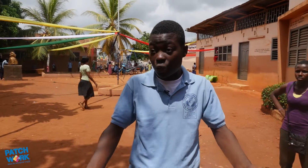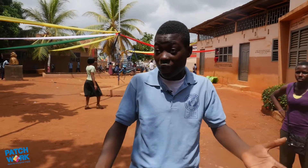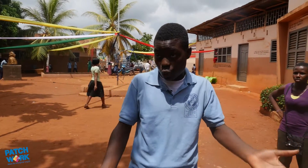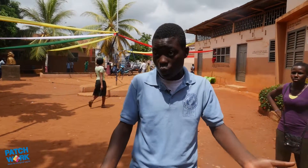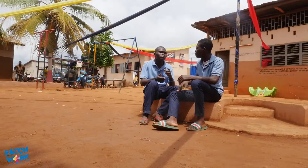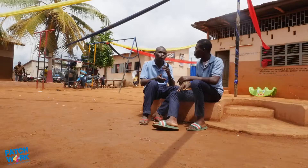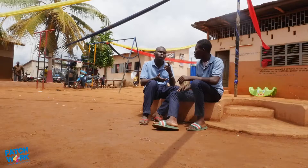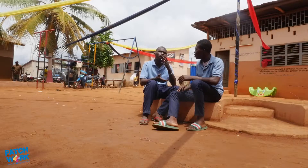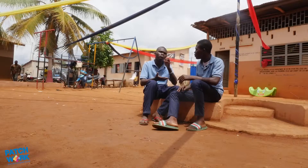les sourds.